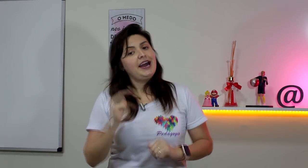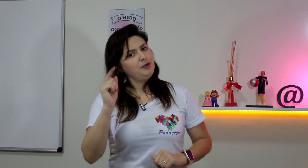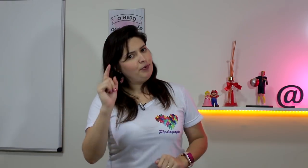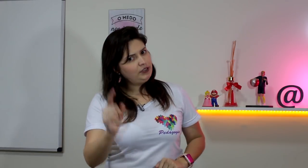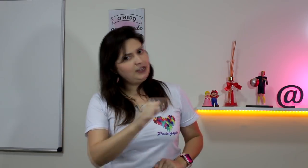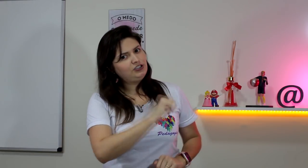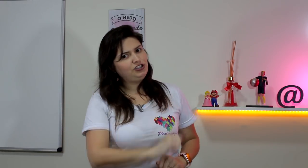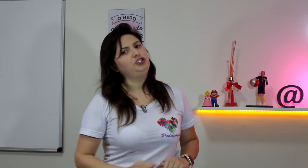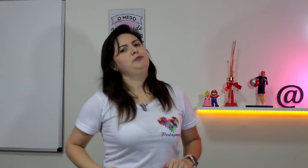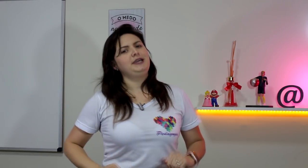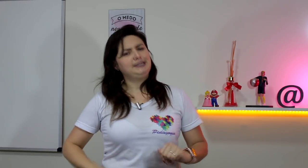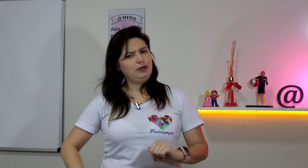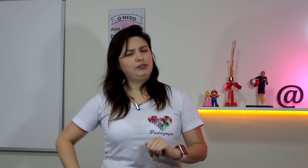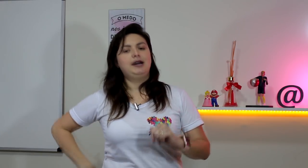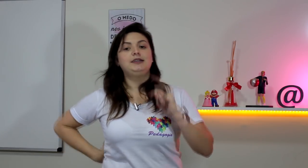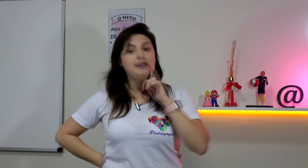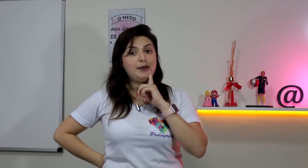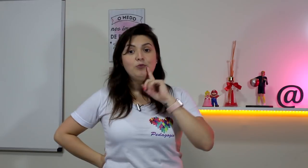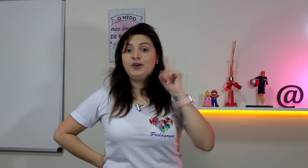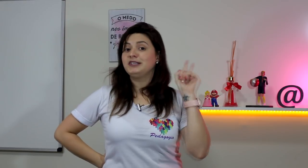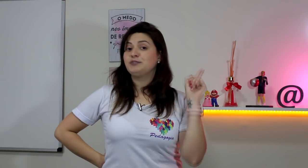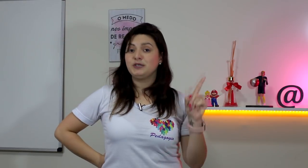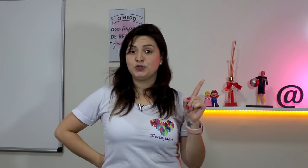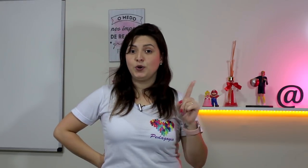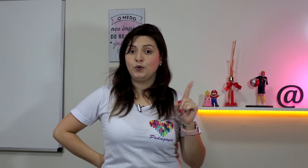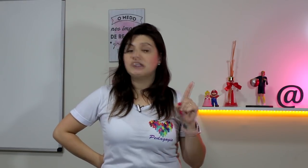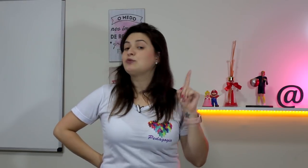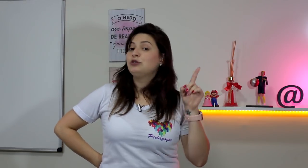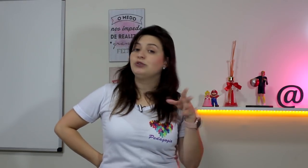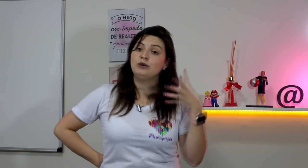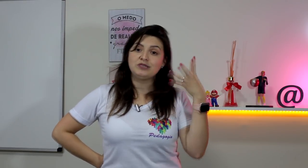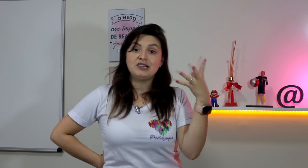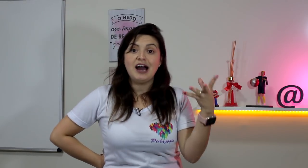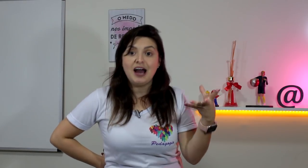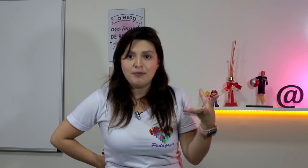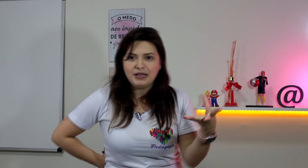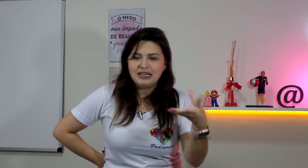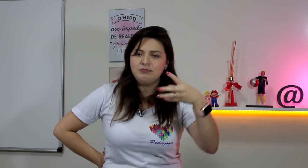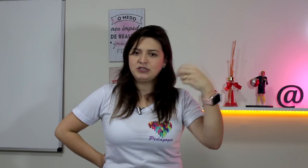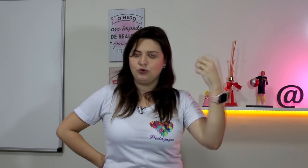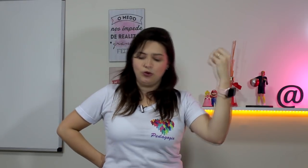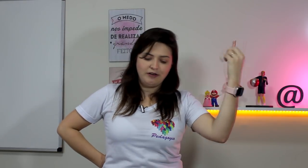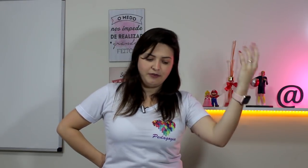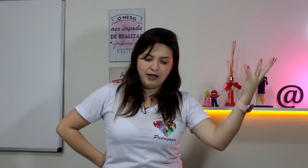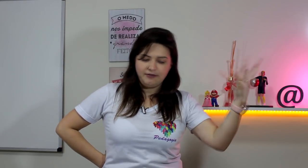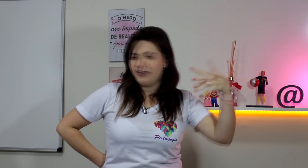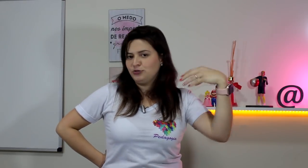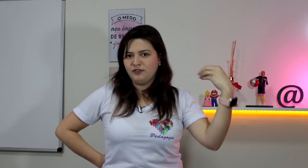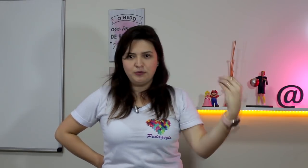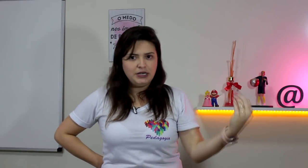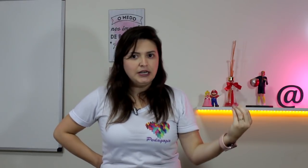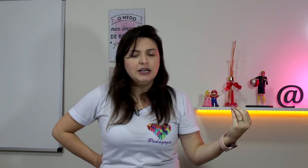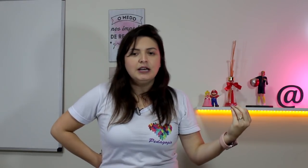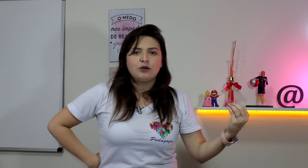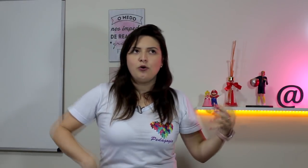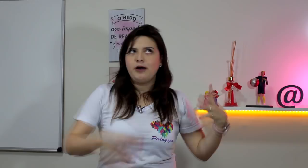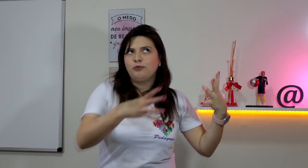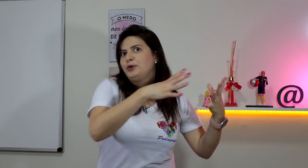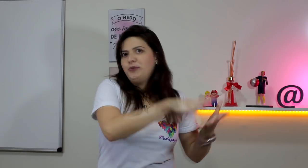É importante a gente também ressaltar que muitas pessoas, quando não sabem Libras ou vem de uma família, é o